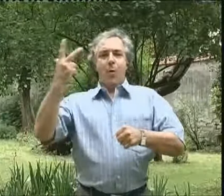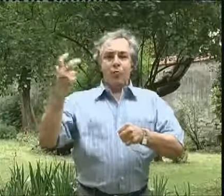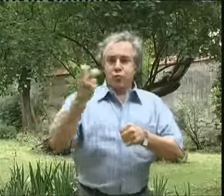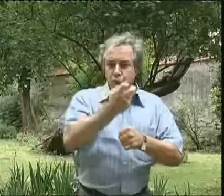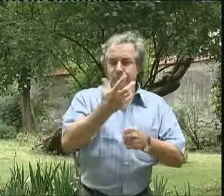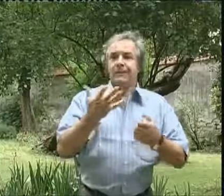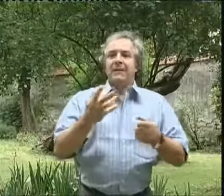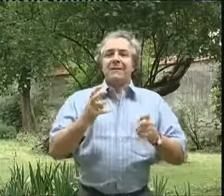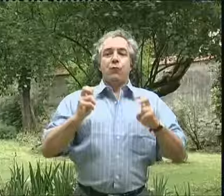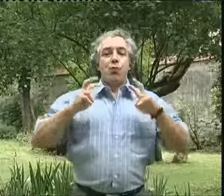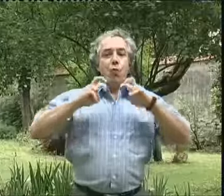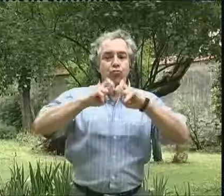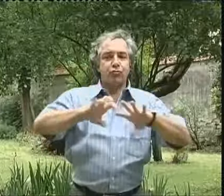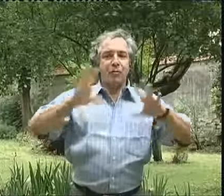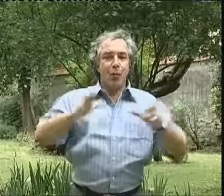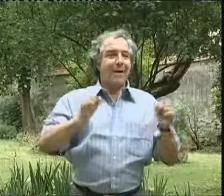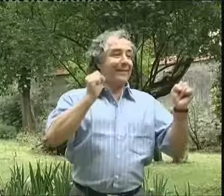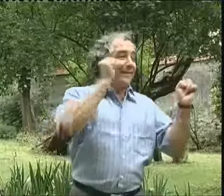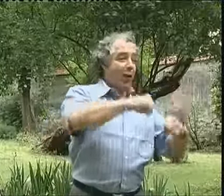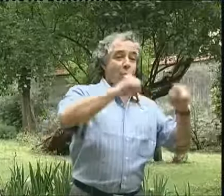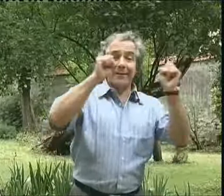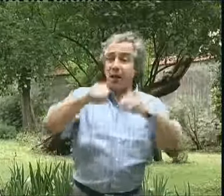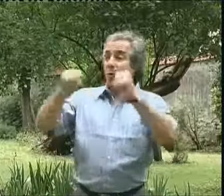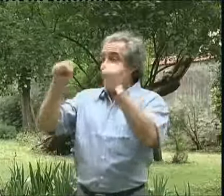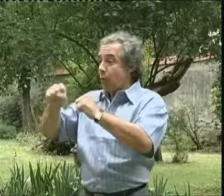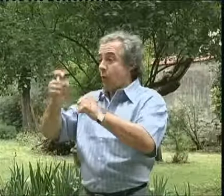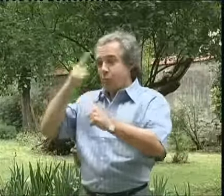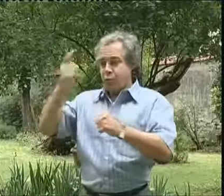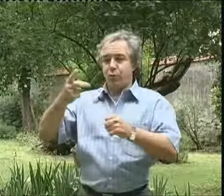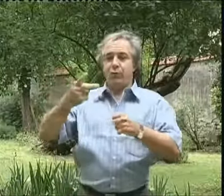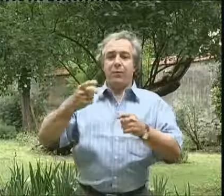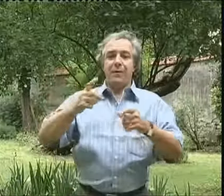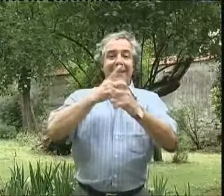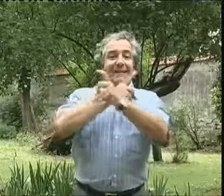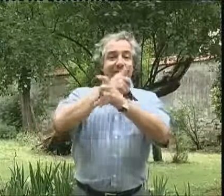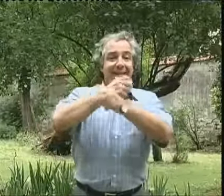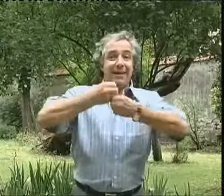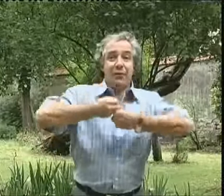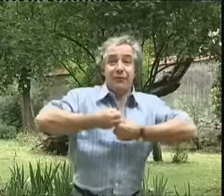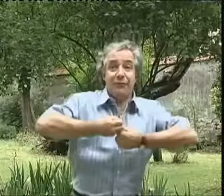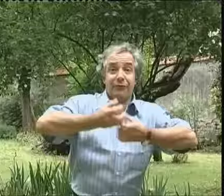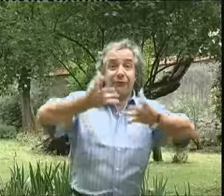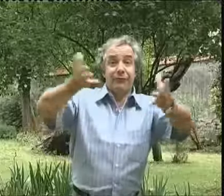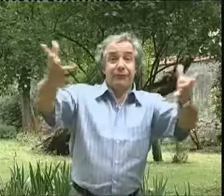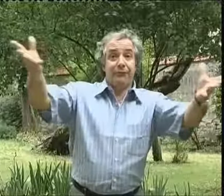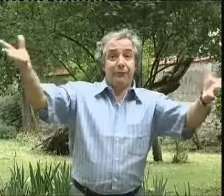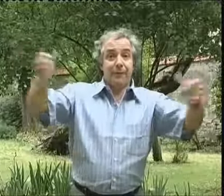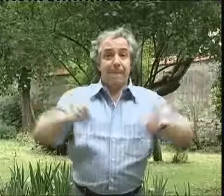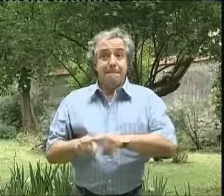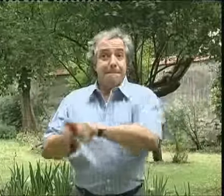pendant 3 jours. Pour rechercher comment être d'accord à la fois sur la diffusion du DVD, mais aussi sur le type